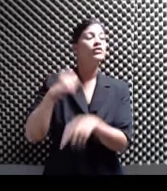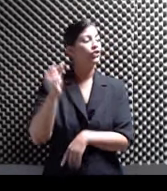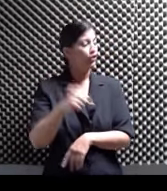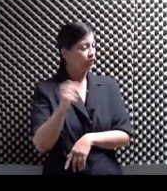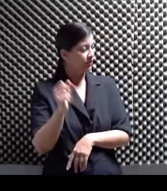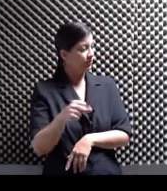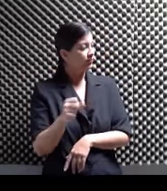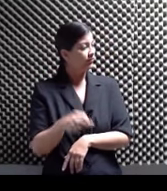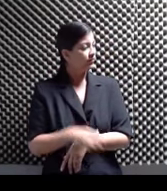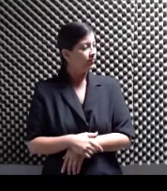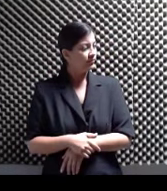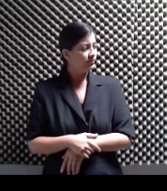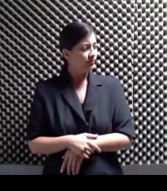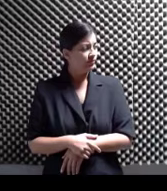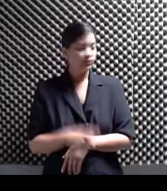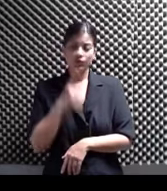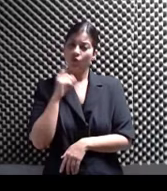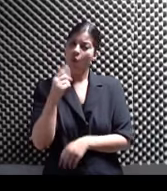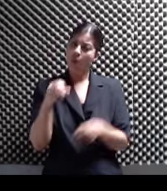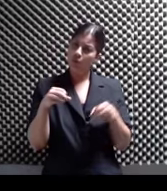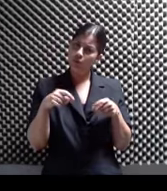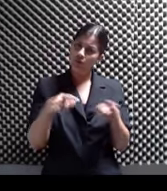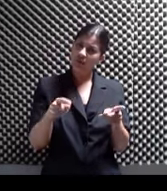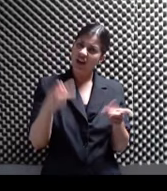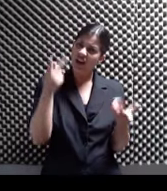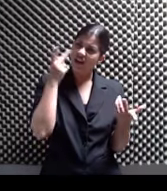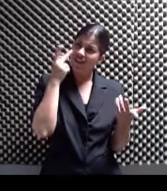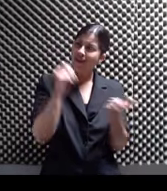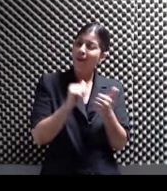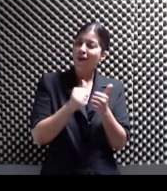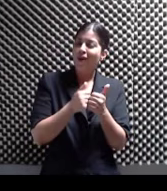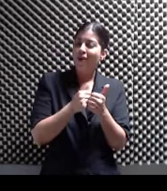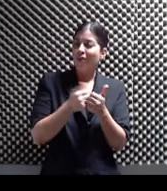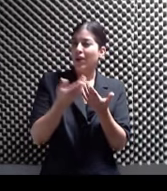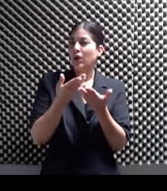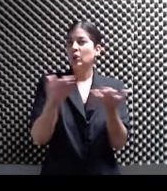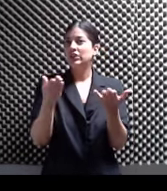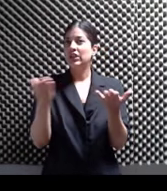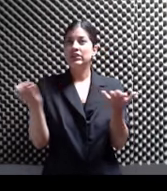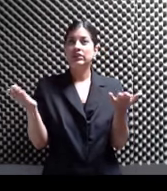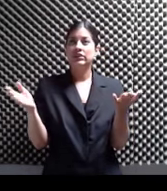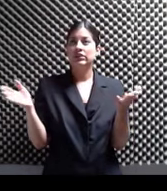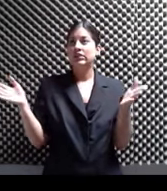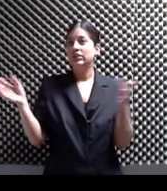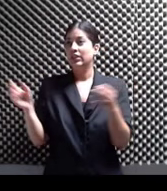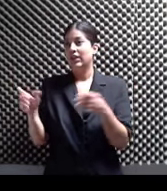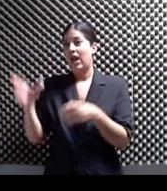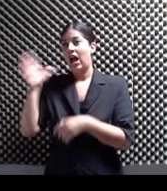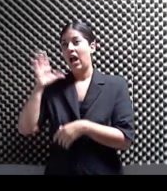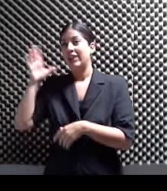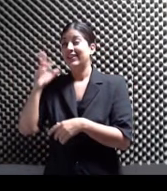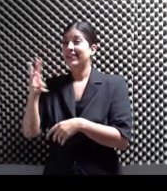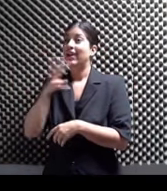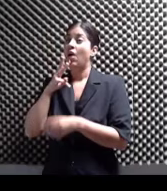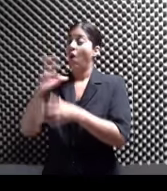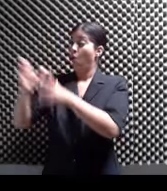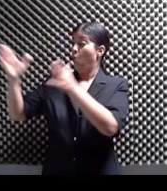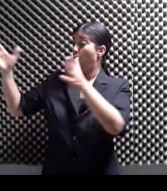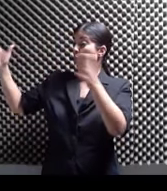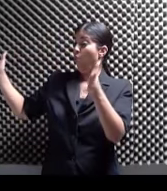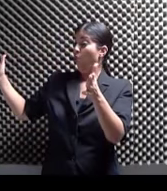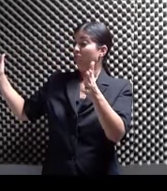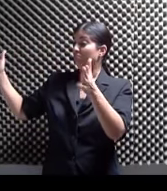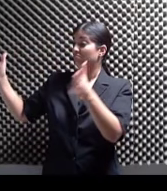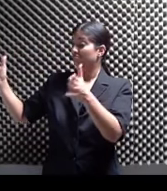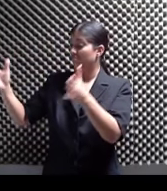He tenido la oportunidad de ver cómo han menguado las cosas, ¿no? Como la charca, que era súper, súper, súper grande, pues